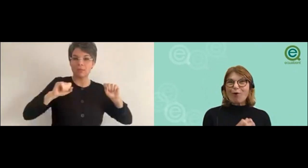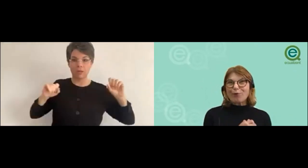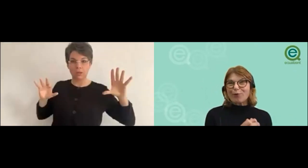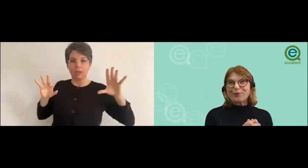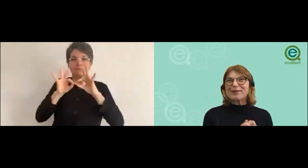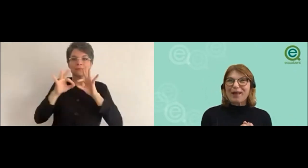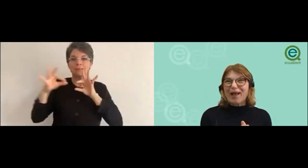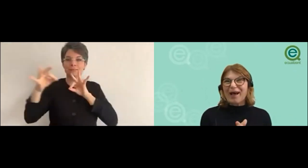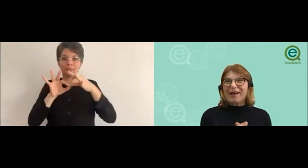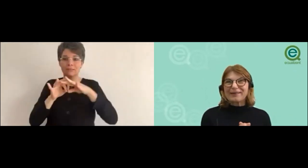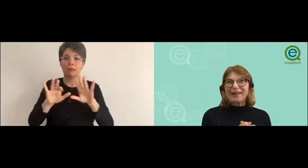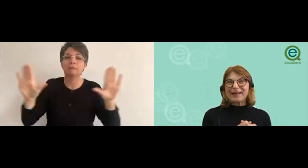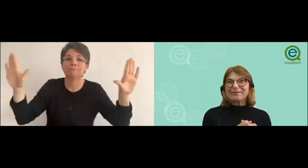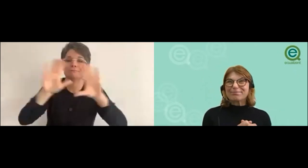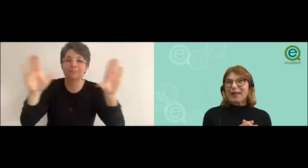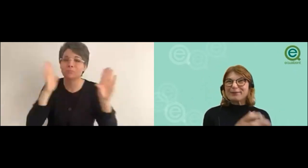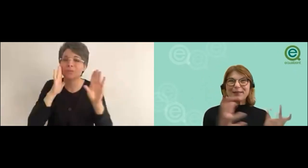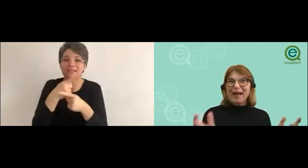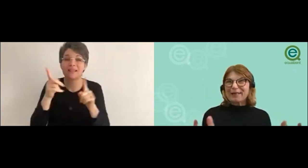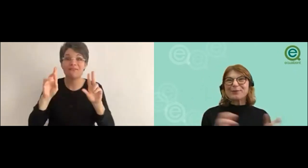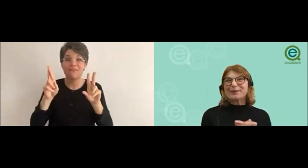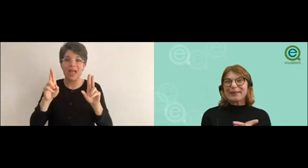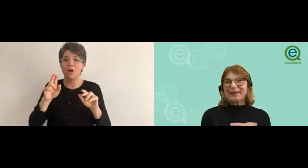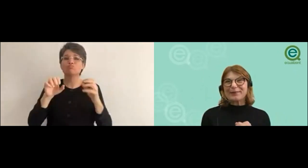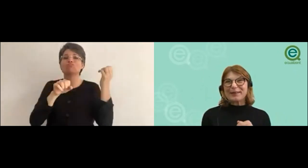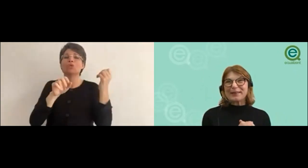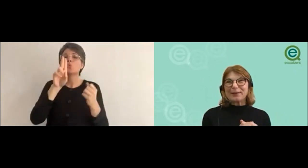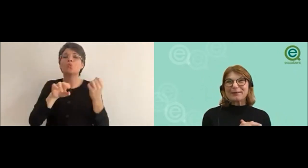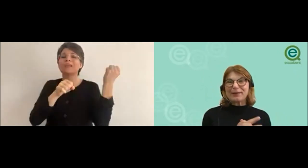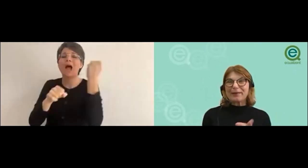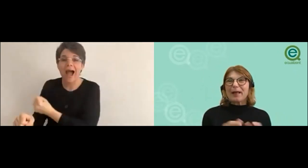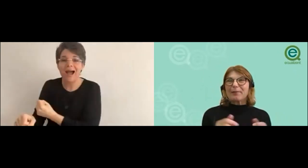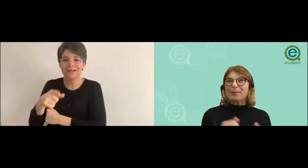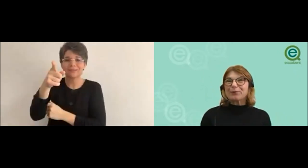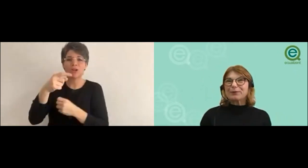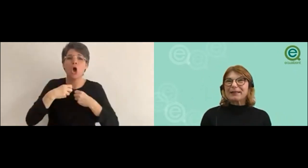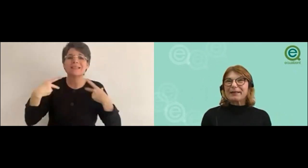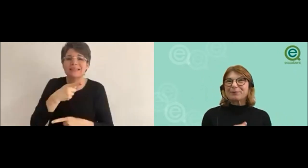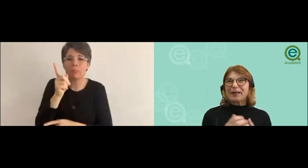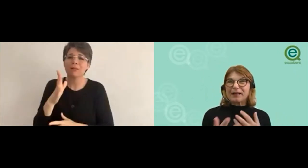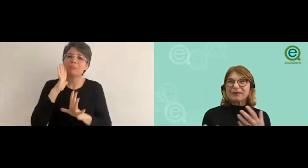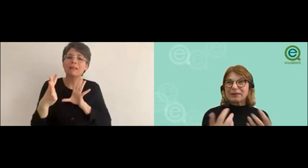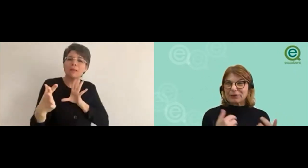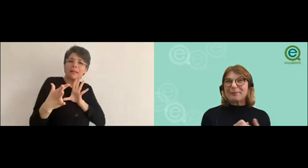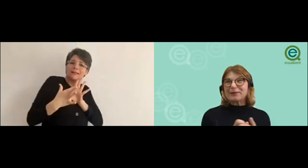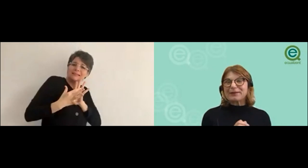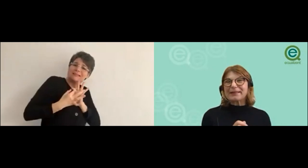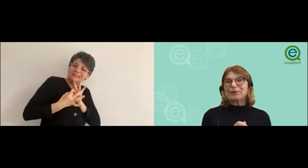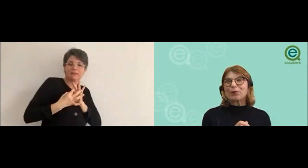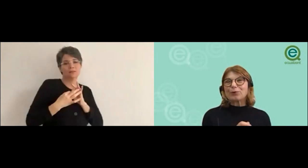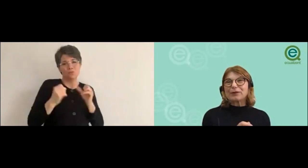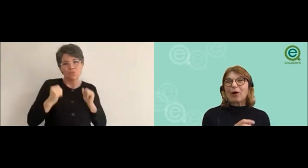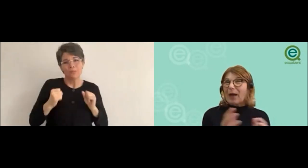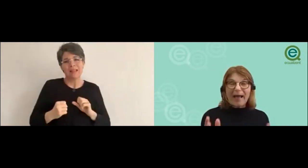ein Aufruf sozusagen an die Uni Aachen und an den Horst Siebert, wirklich mit uns sich